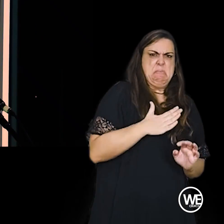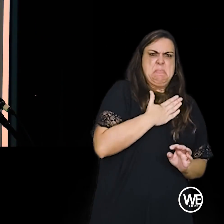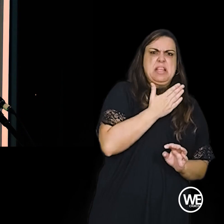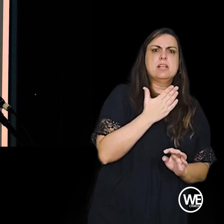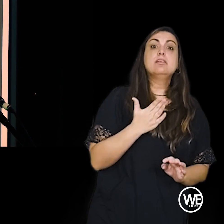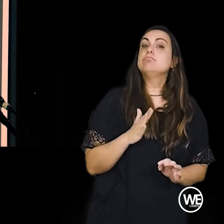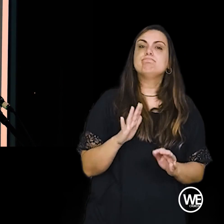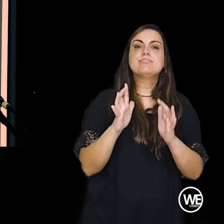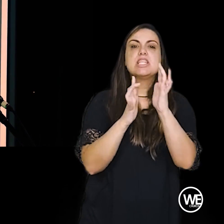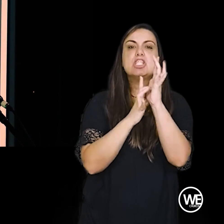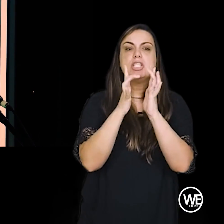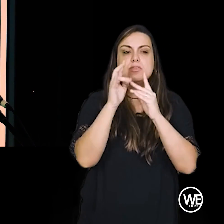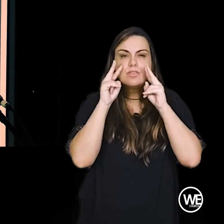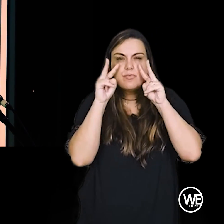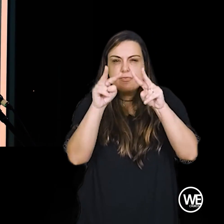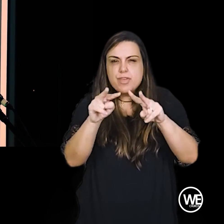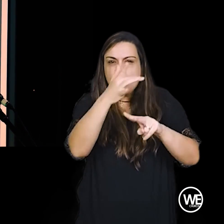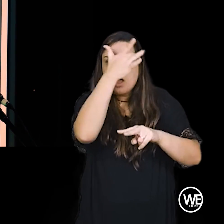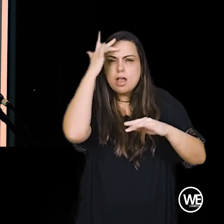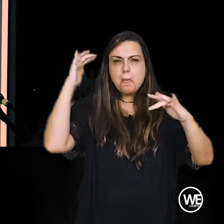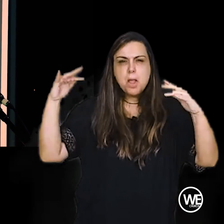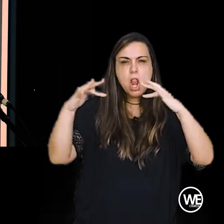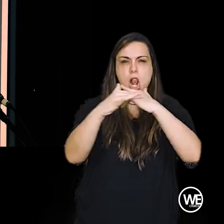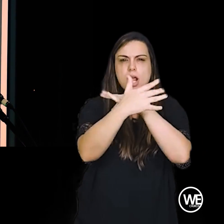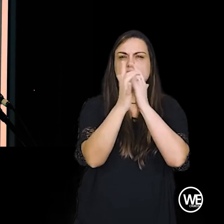multidões, ele teve compaixão delas,